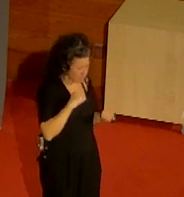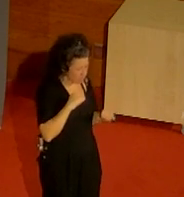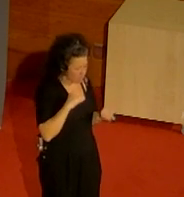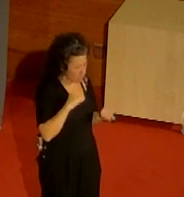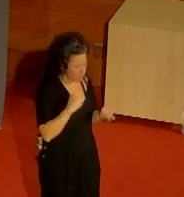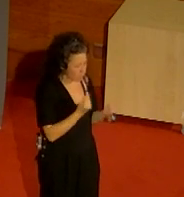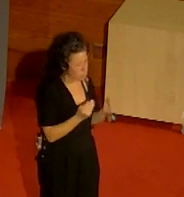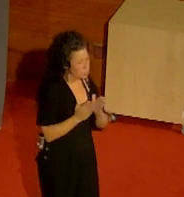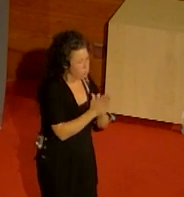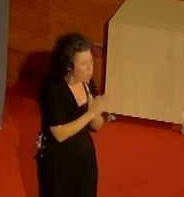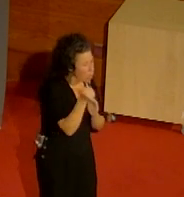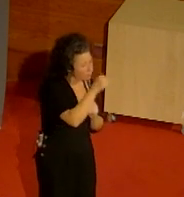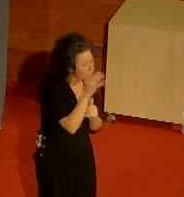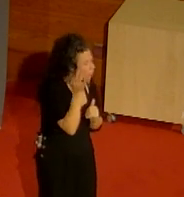trabajo.